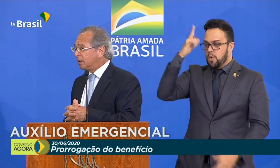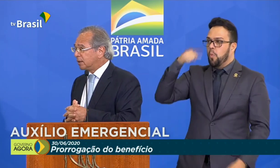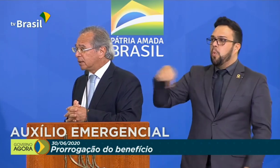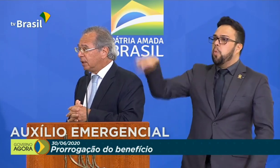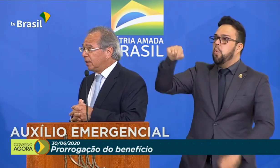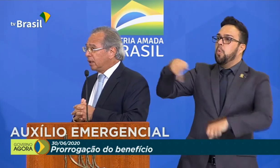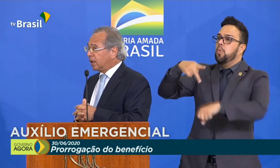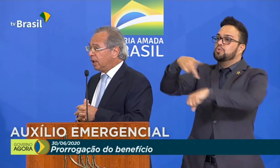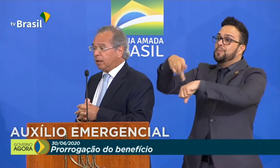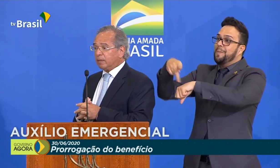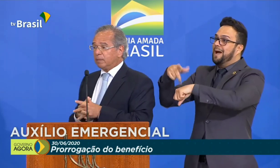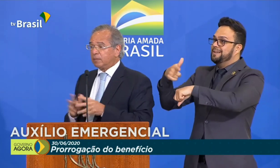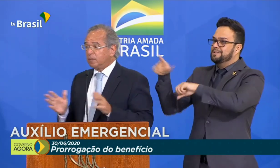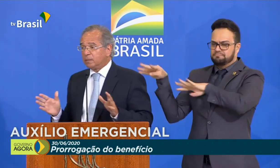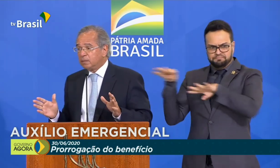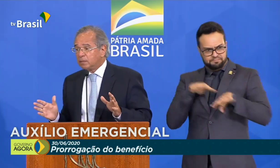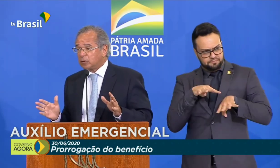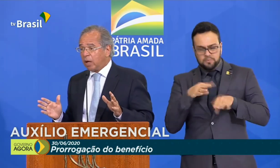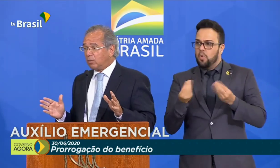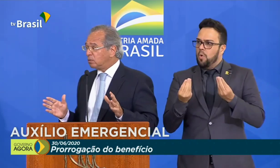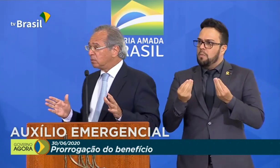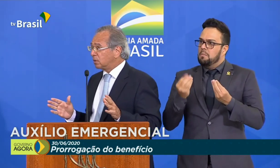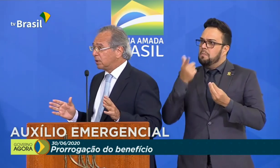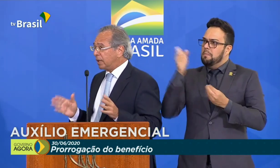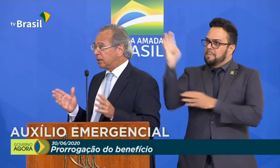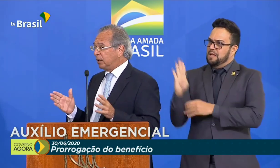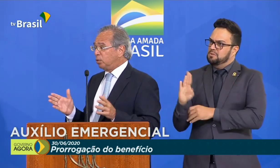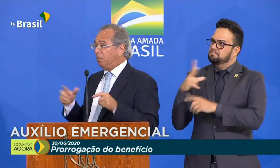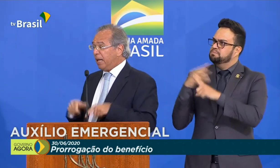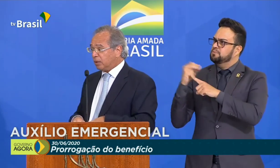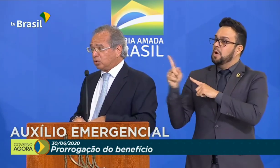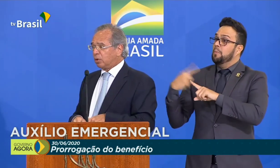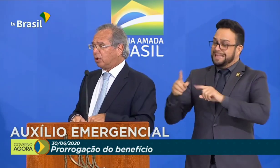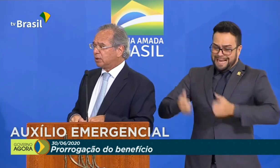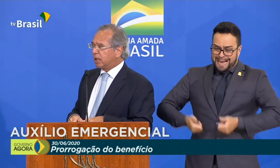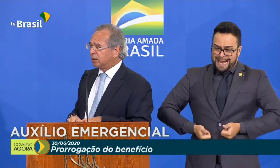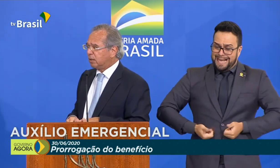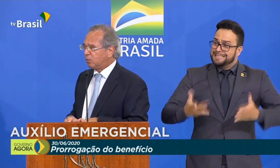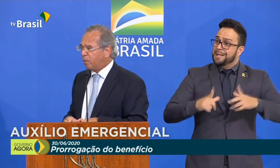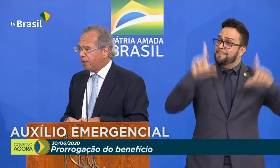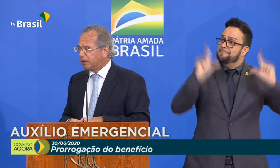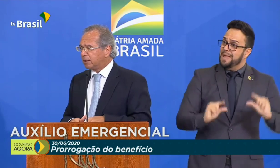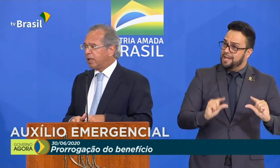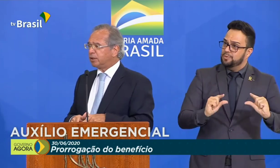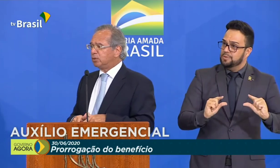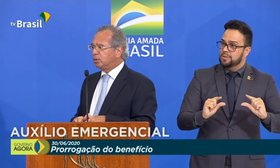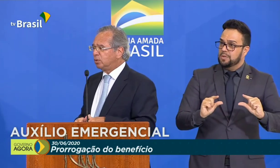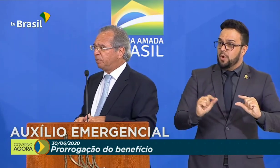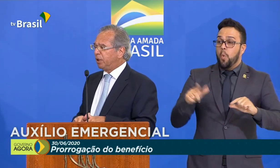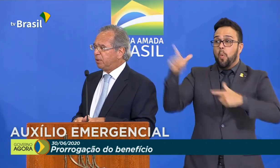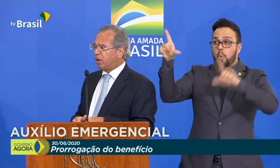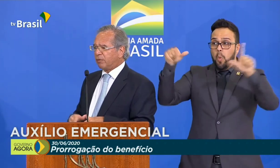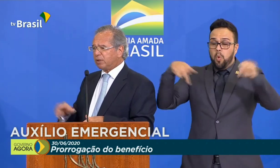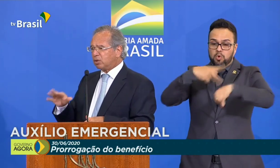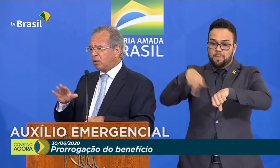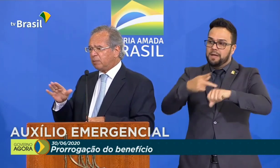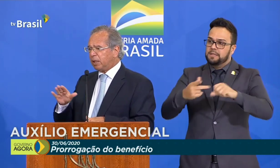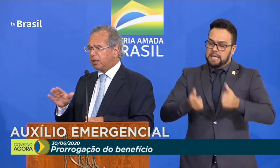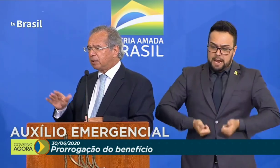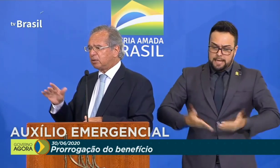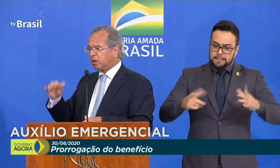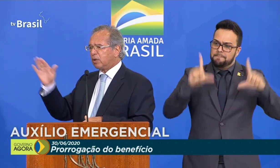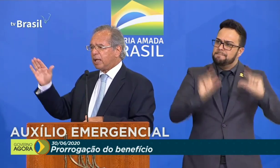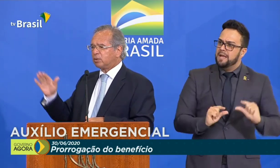outros países que estão gastando menos do que nós gastamos, como percentagem do PIB. Talvez só